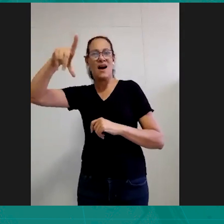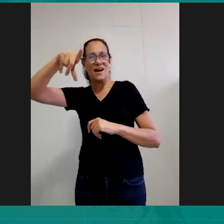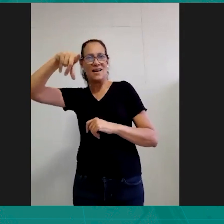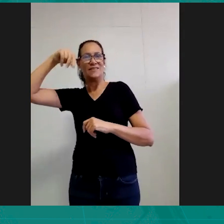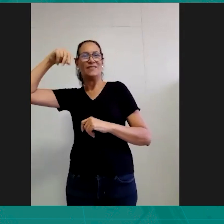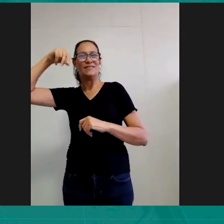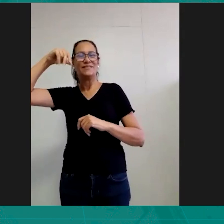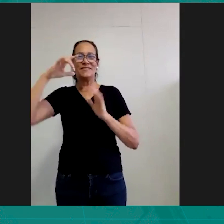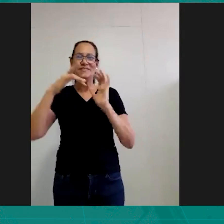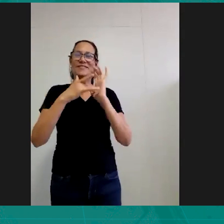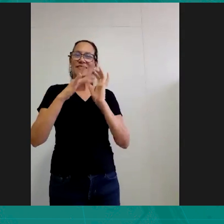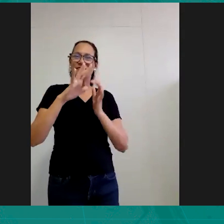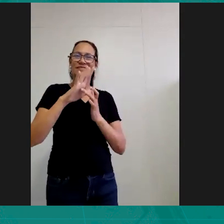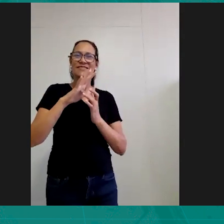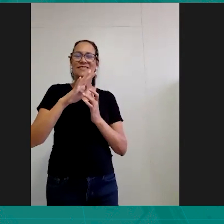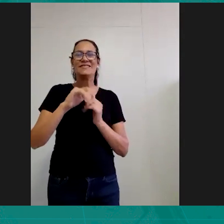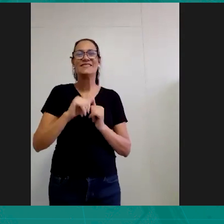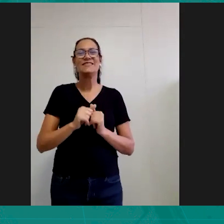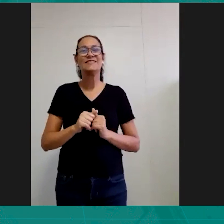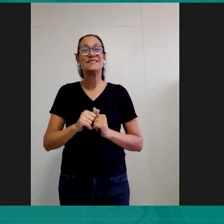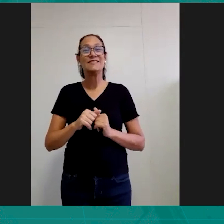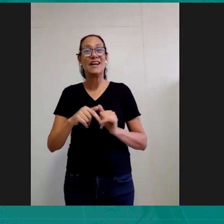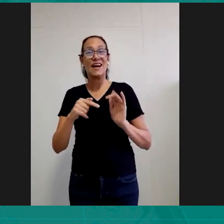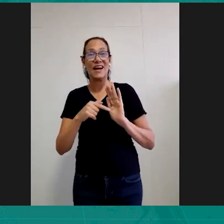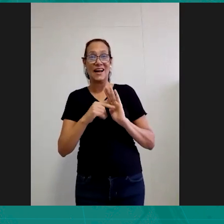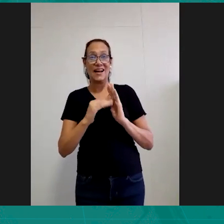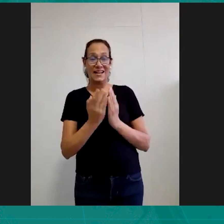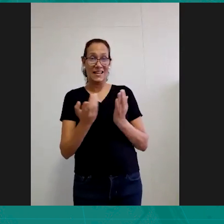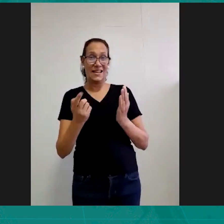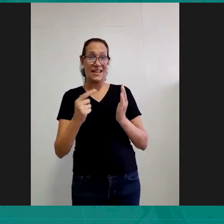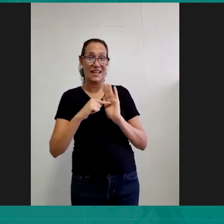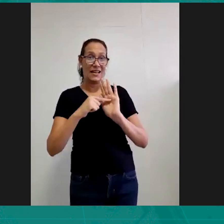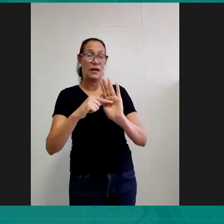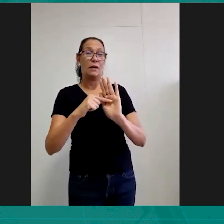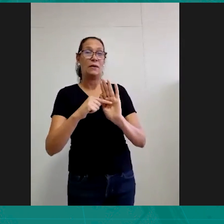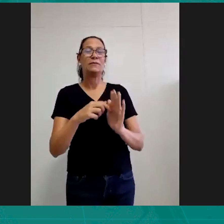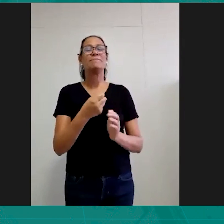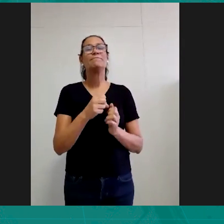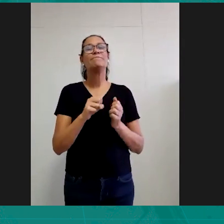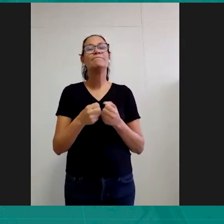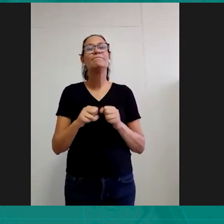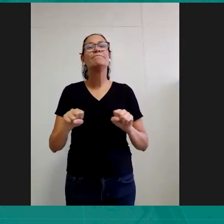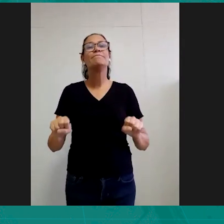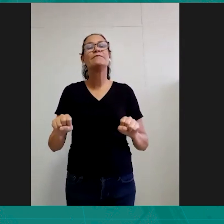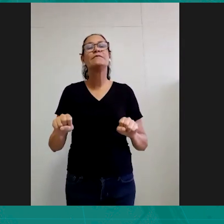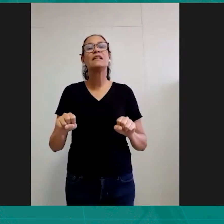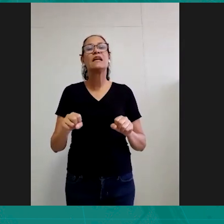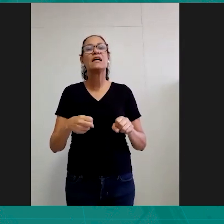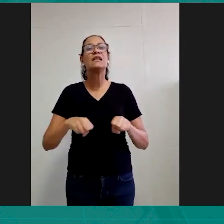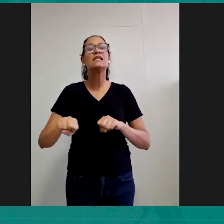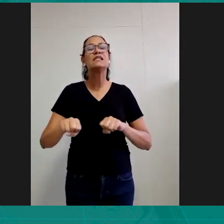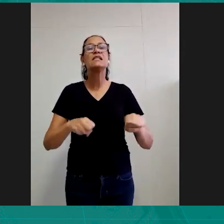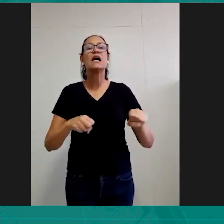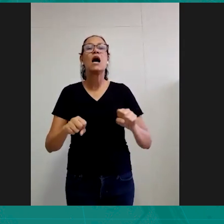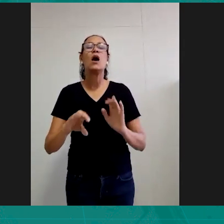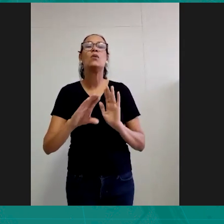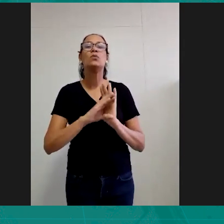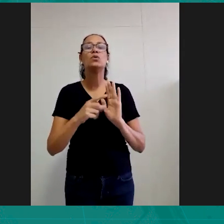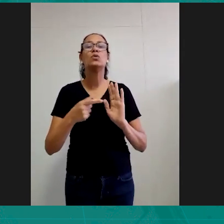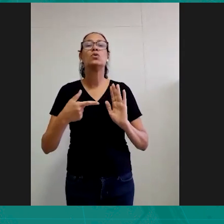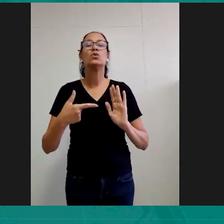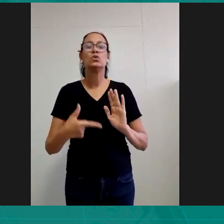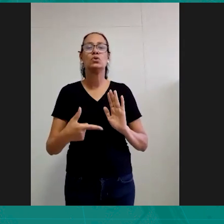Isso está em Salmos 2, versículos 6 a 9. E como a repetição da história, Caim matou Abel